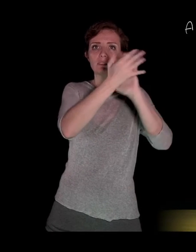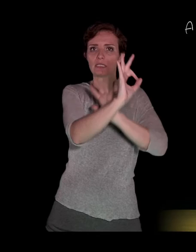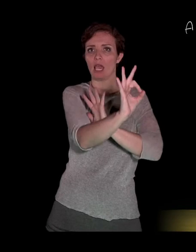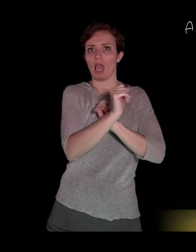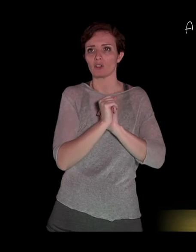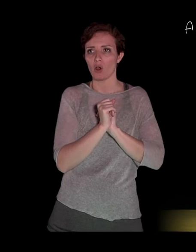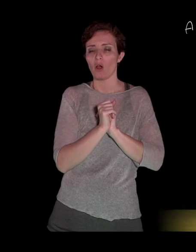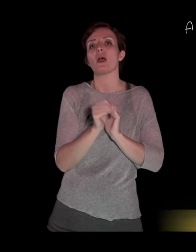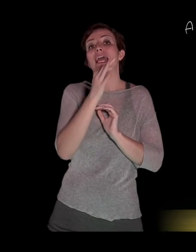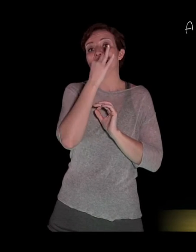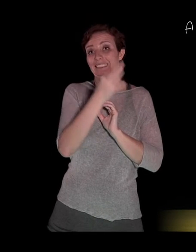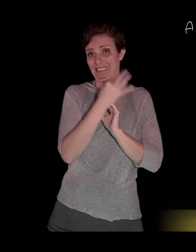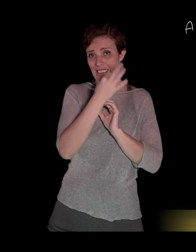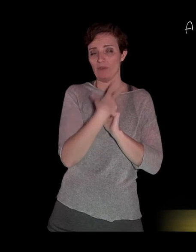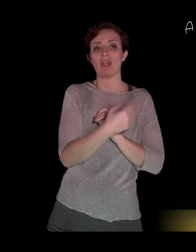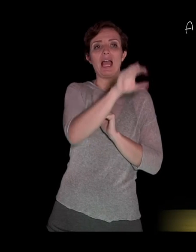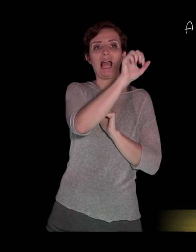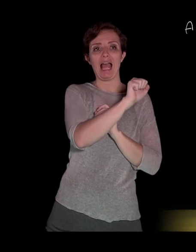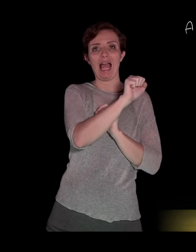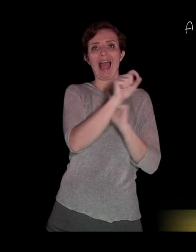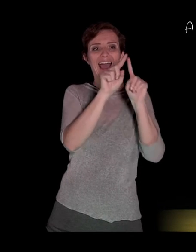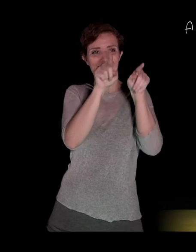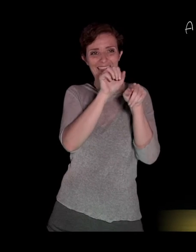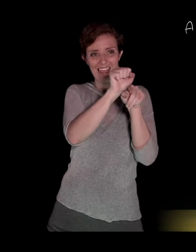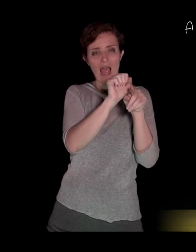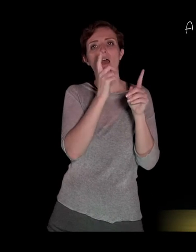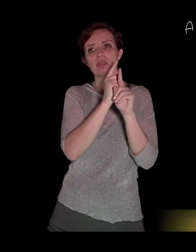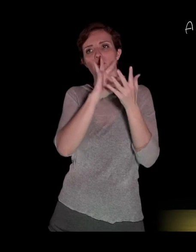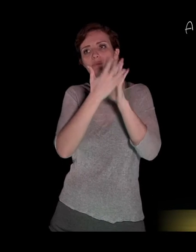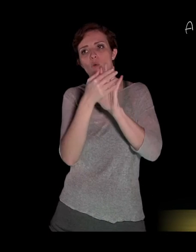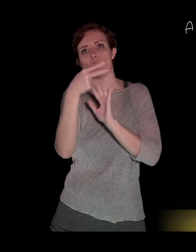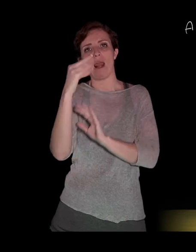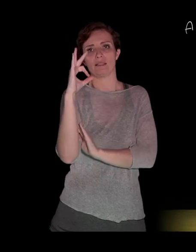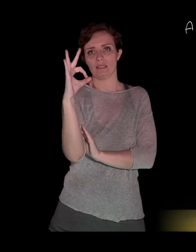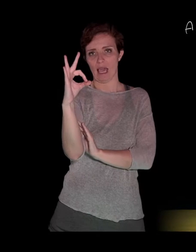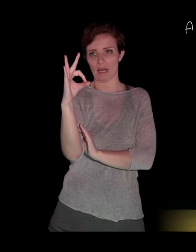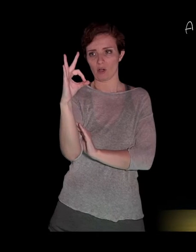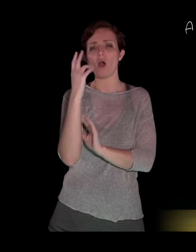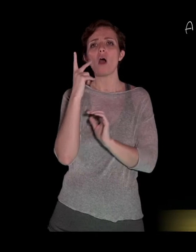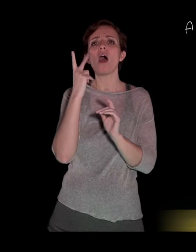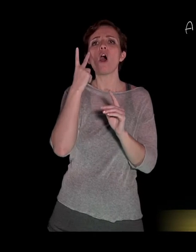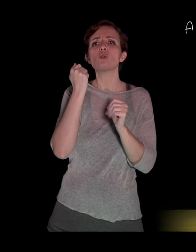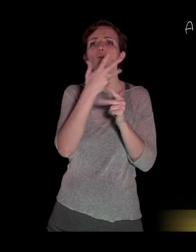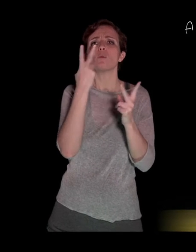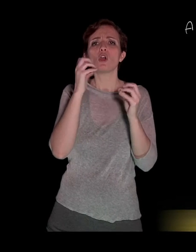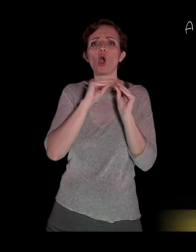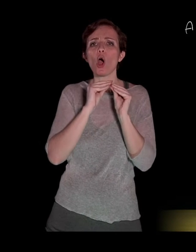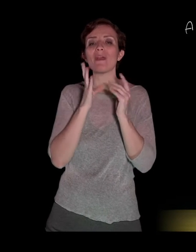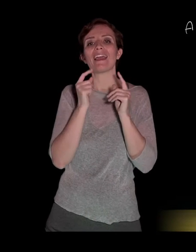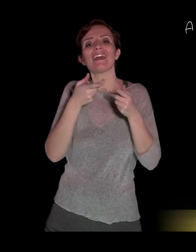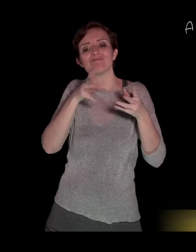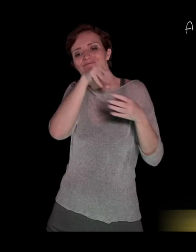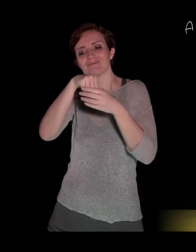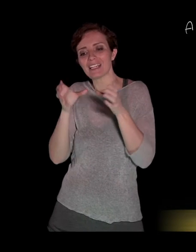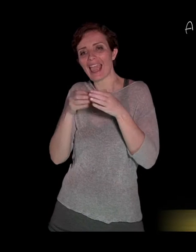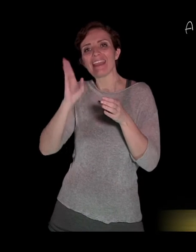tali che a di a sia UG 0 vanno ricercati nei divisori del termine Noto O più in